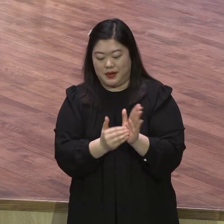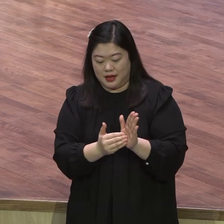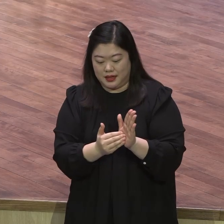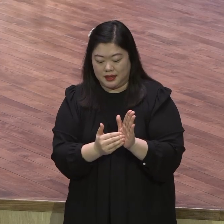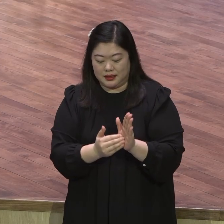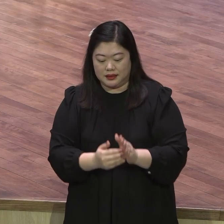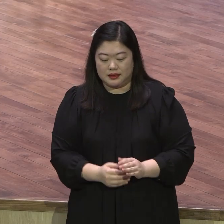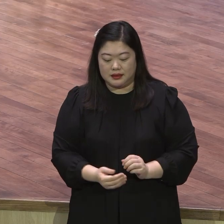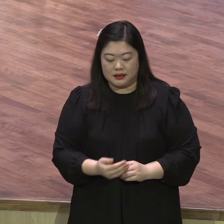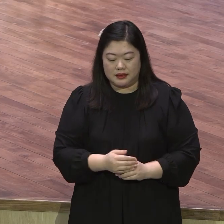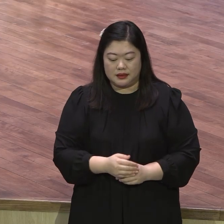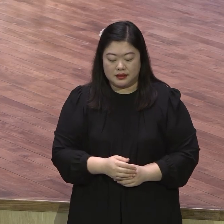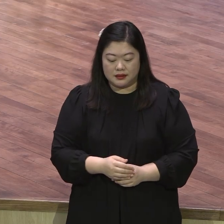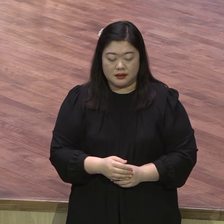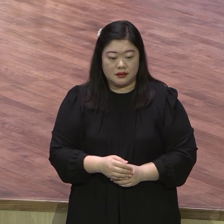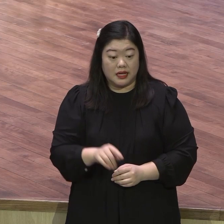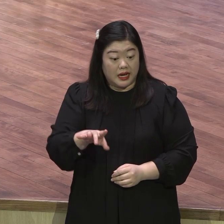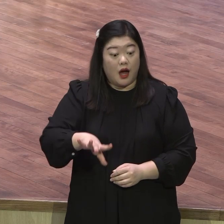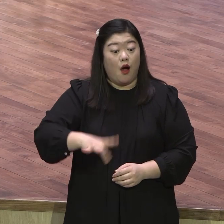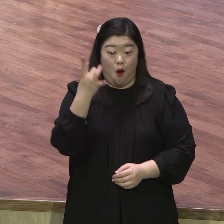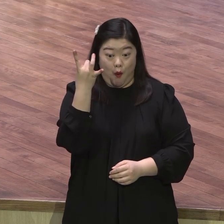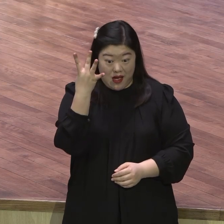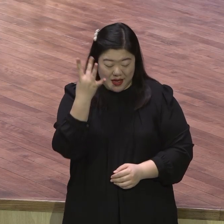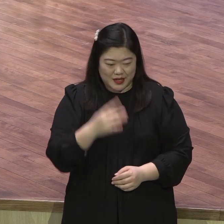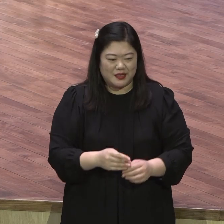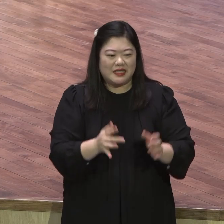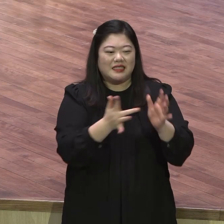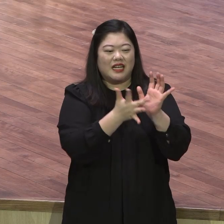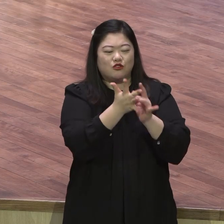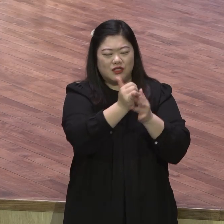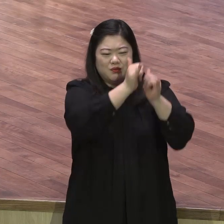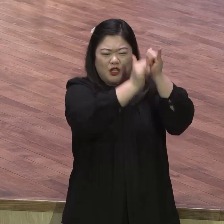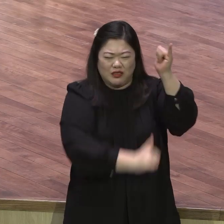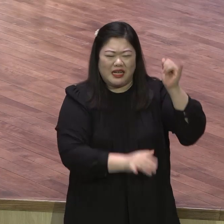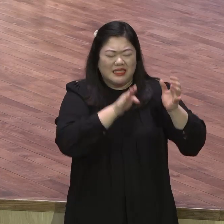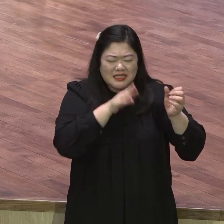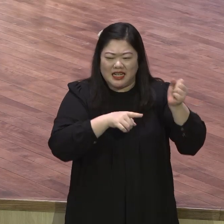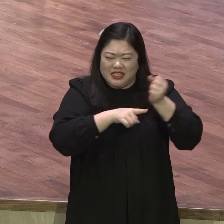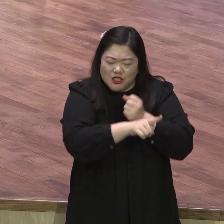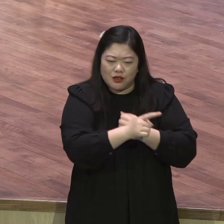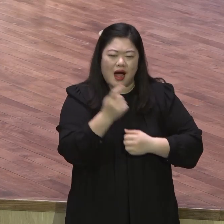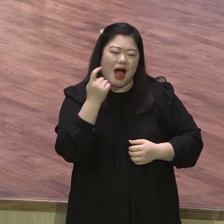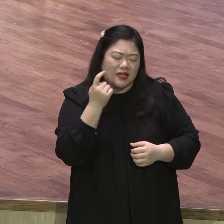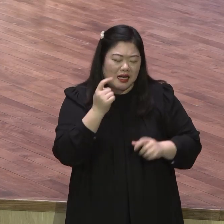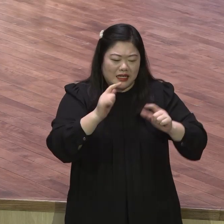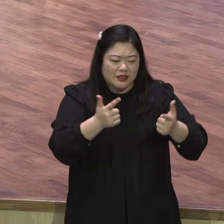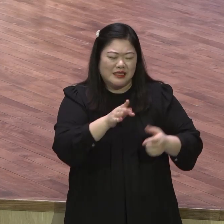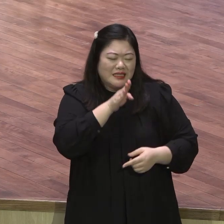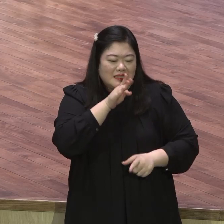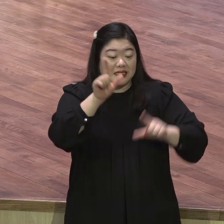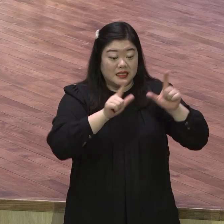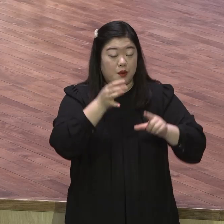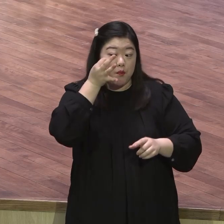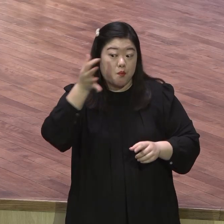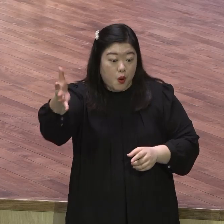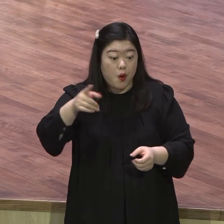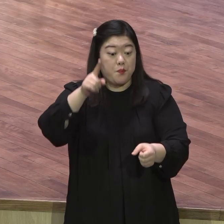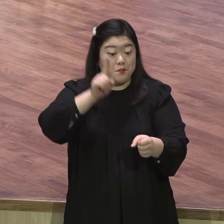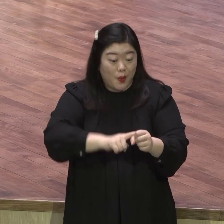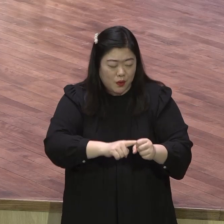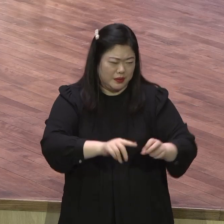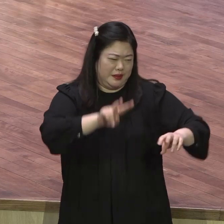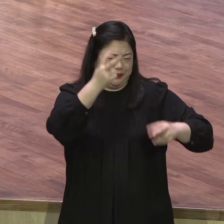그것은 처음 목적과는 정반대의 책이었어요. 이 부활의 허구성이 아니고 그 진실성을